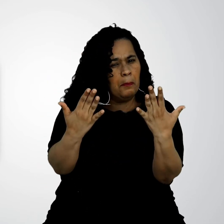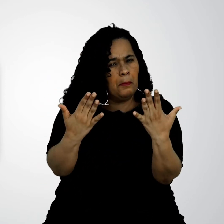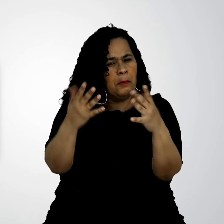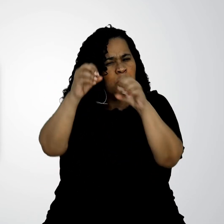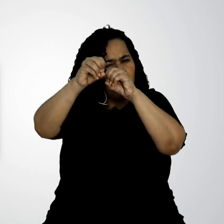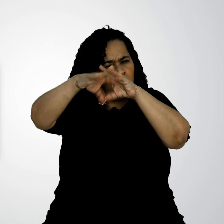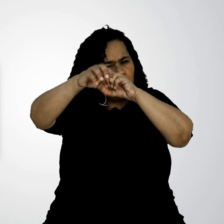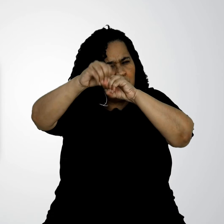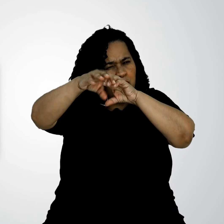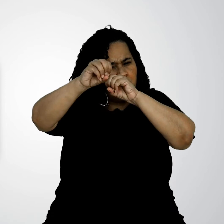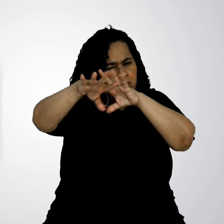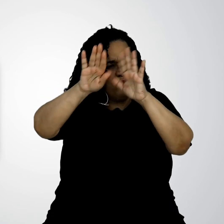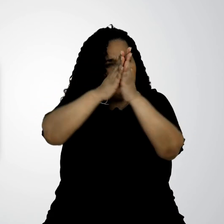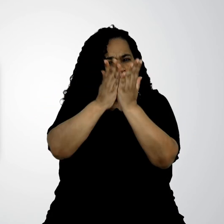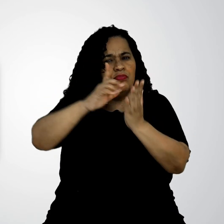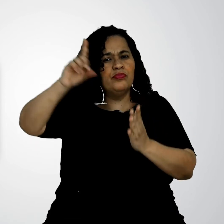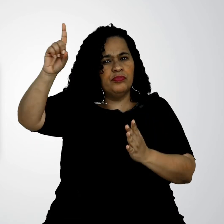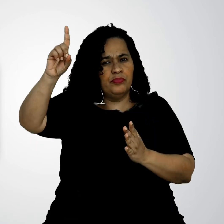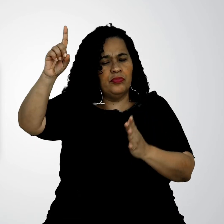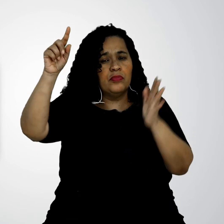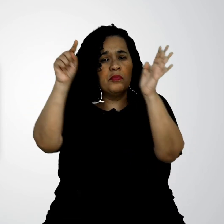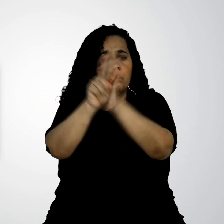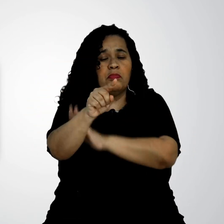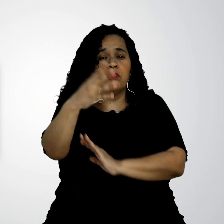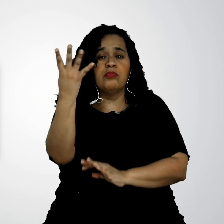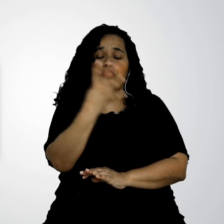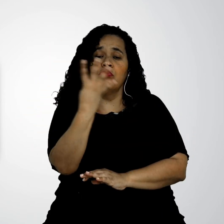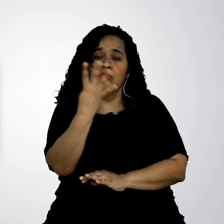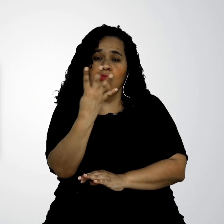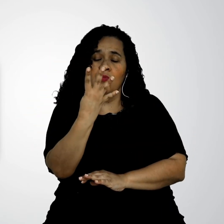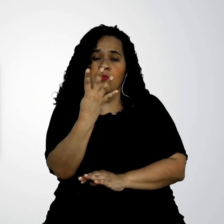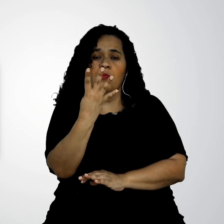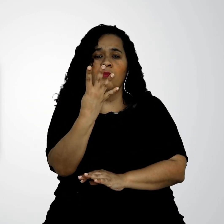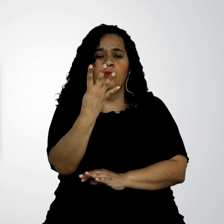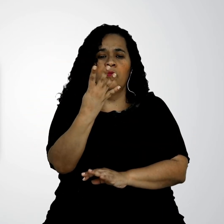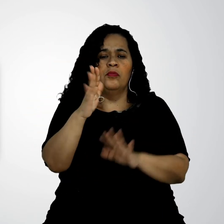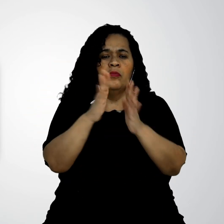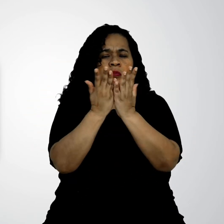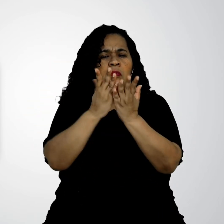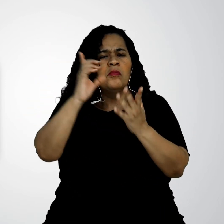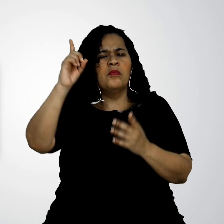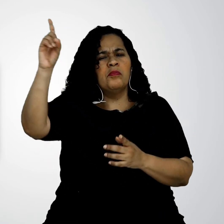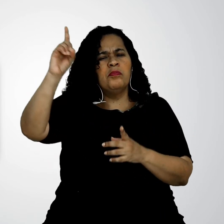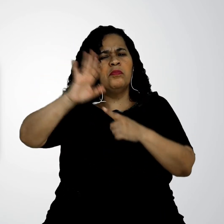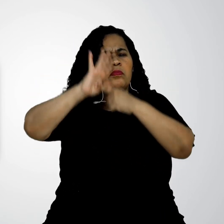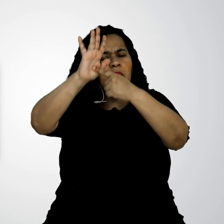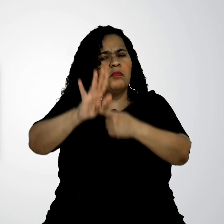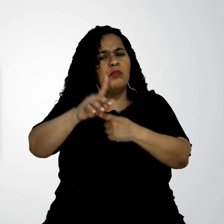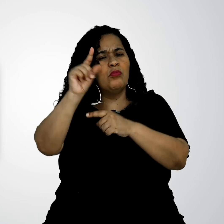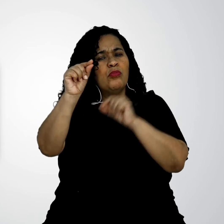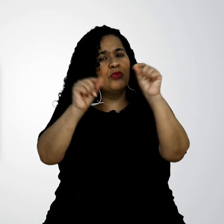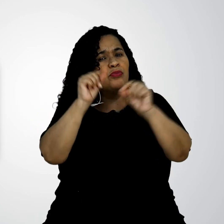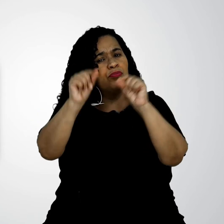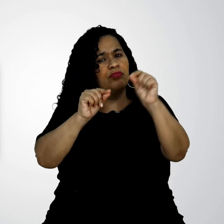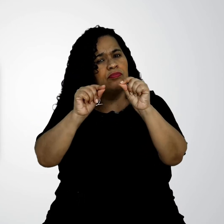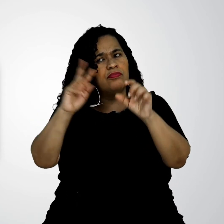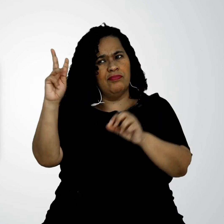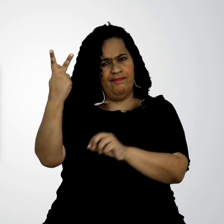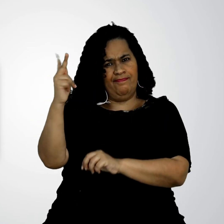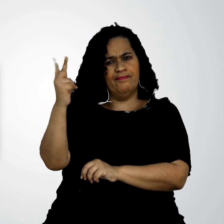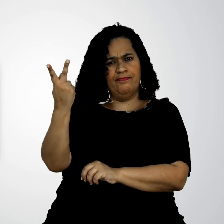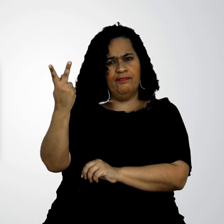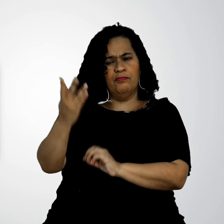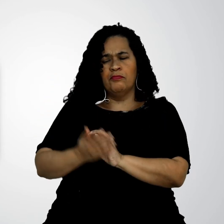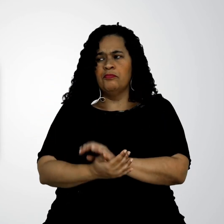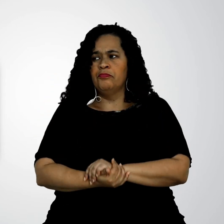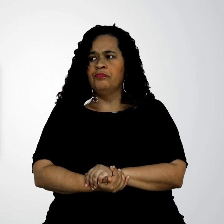bíblico, né, aí na nossa questão de número 4, qual é o ensino bíblico sobre as práticas homossexuais? Isso é